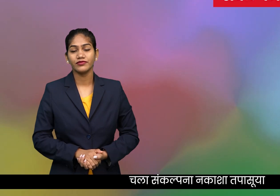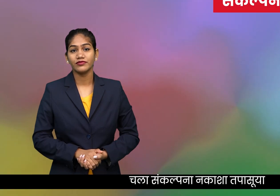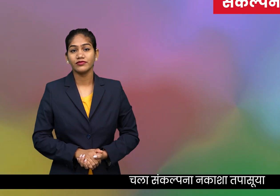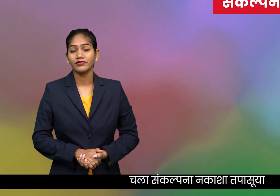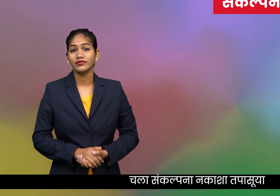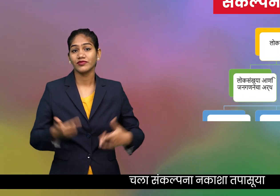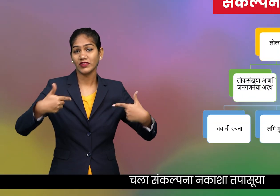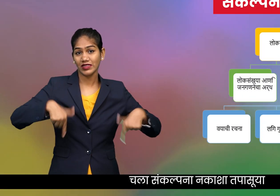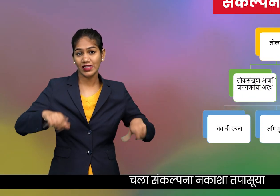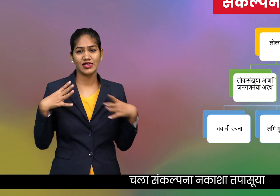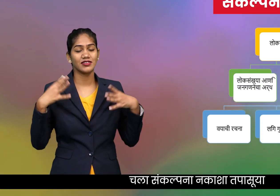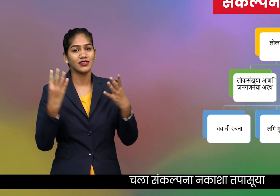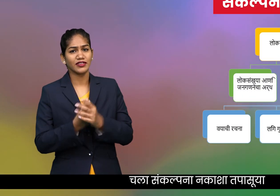चला संकल्पना नकाशा तपासूया.